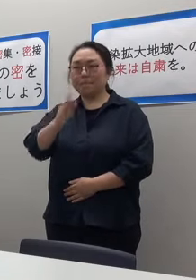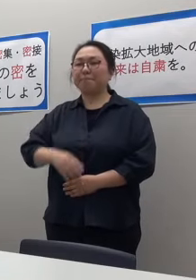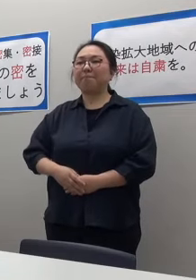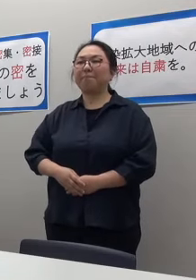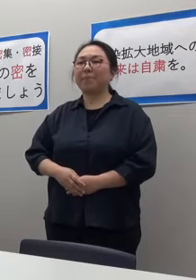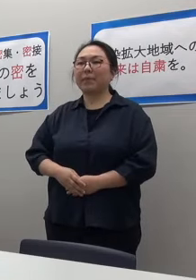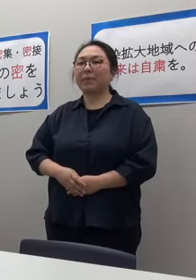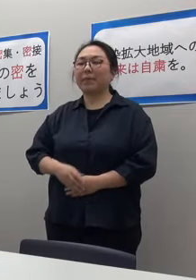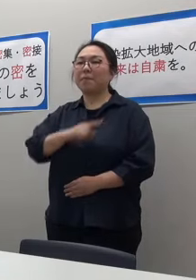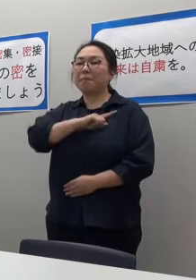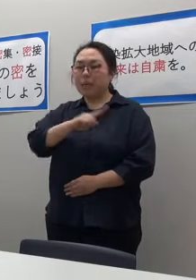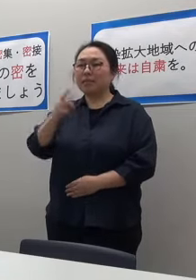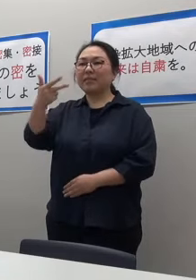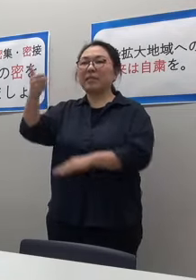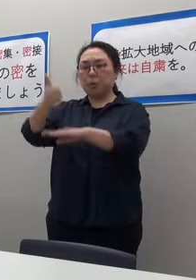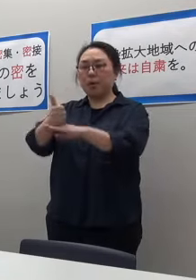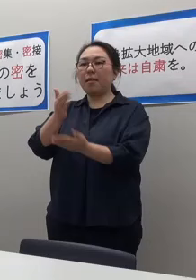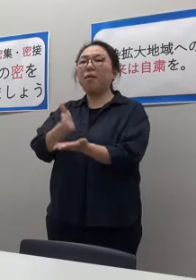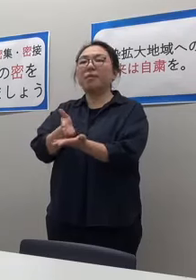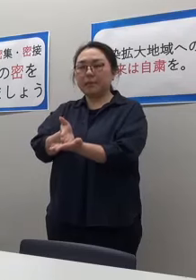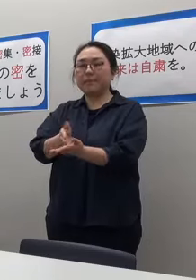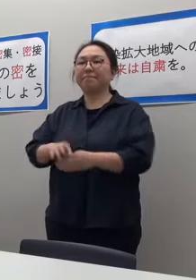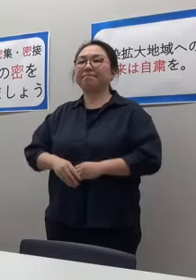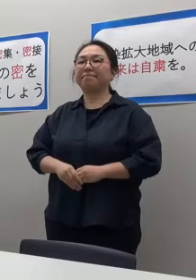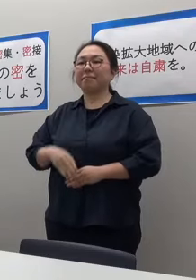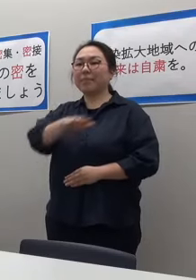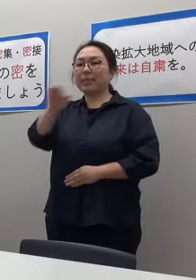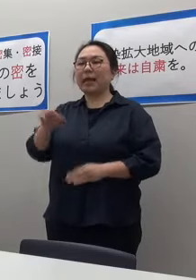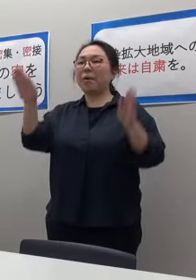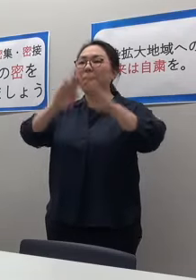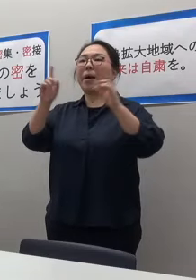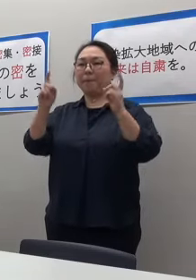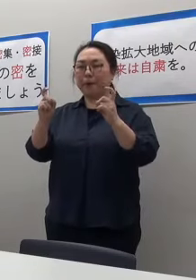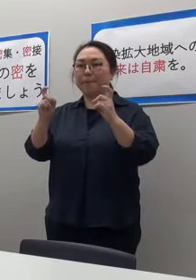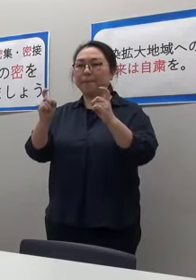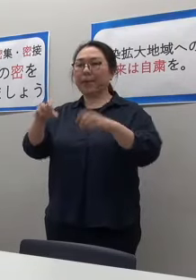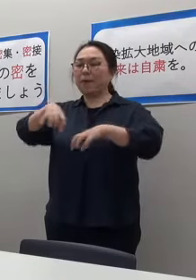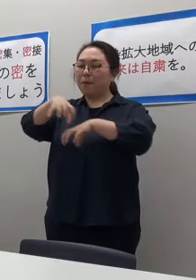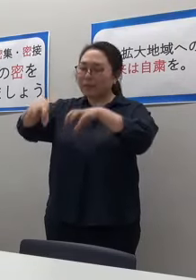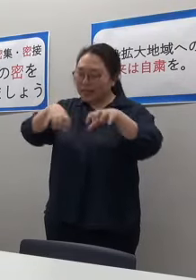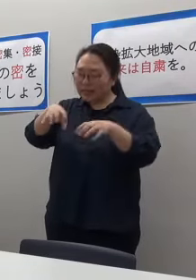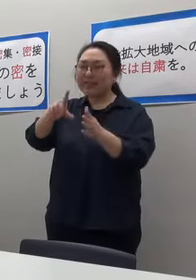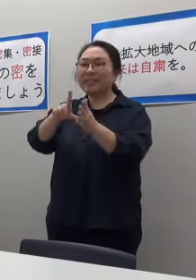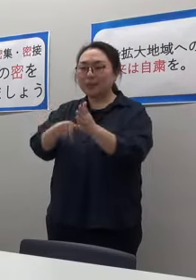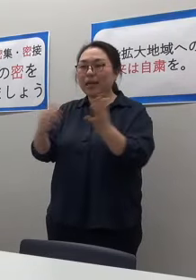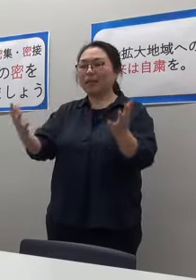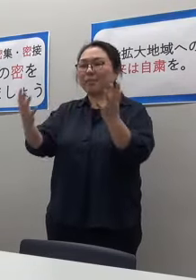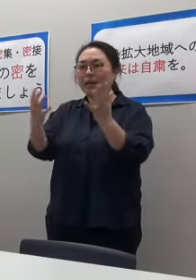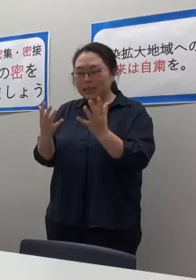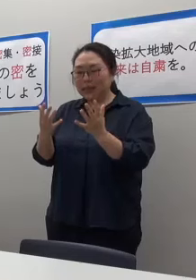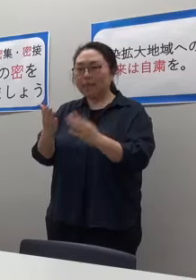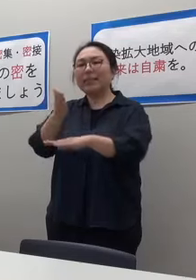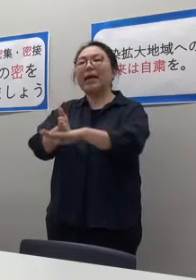めに市長からご報告いたします。 はい、皆さんこんばんは。お忙しいところお集まりをいただきまして誠に